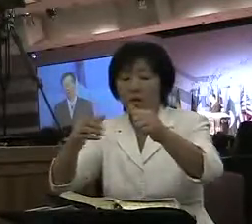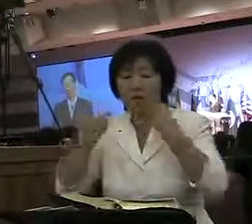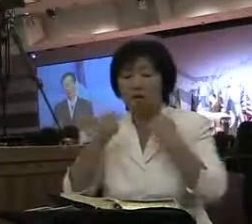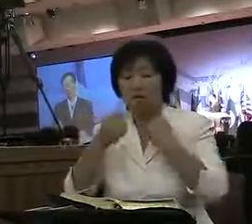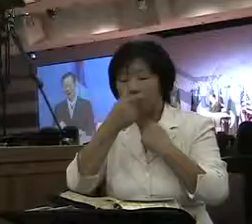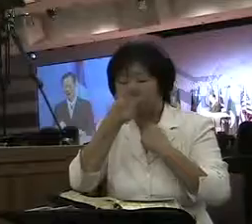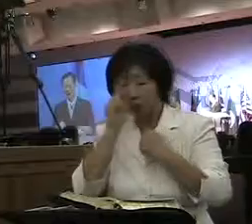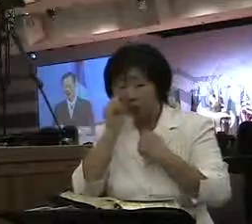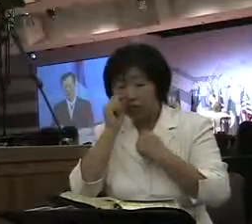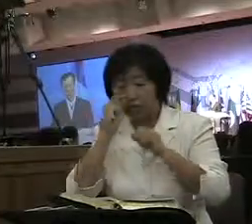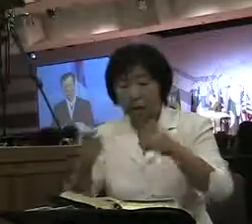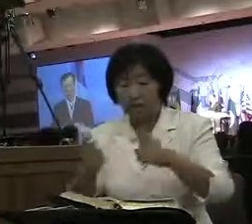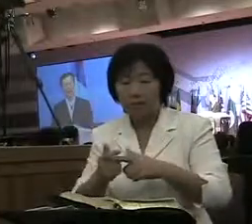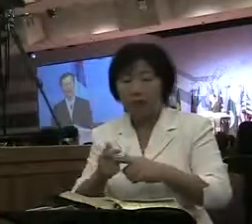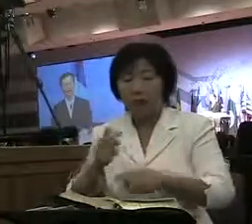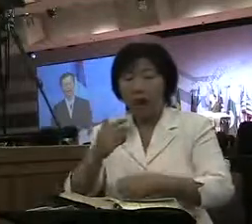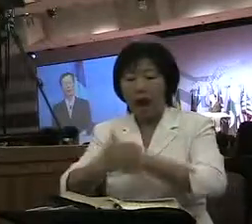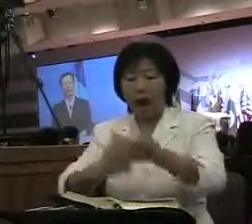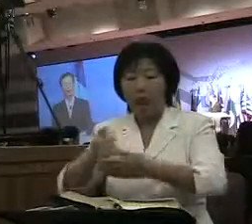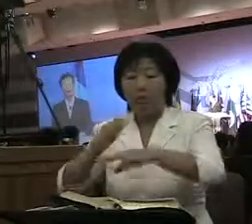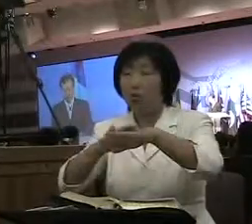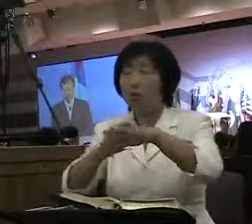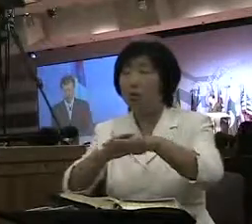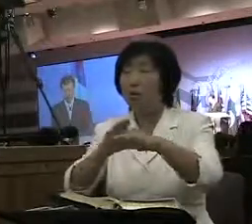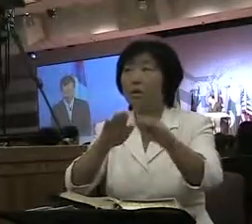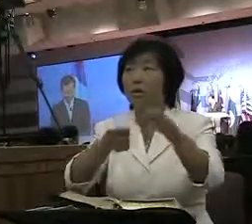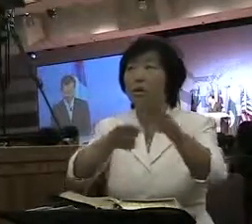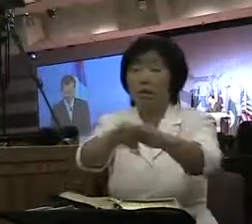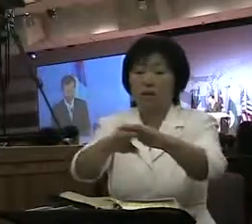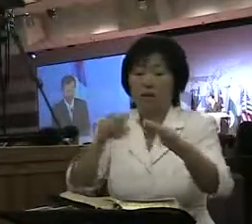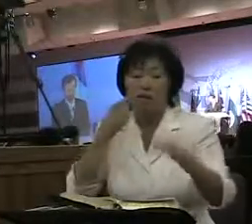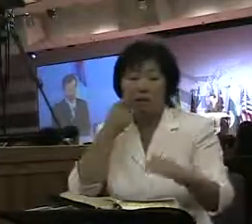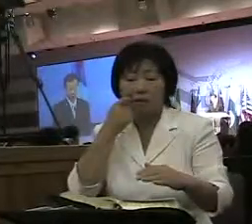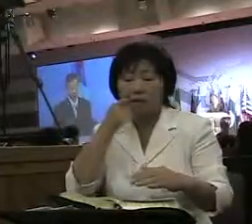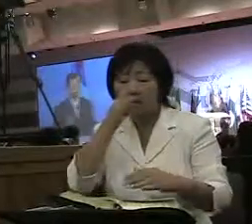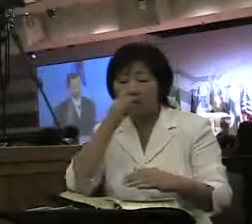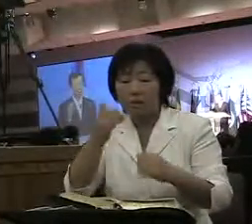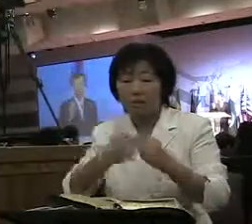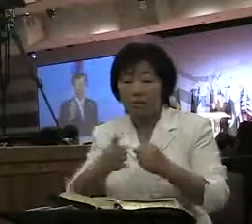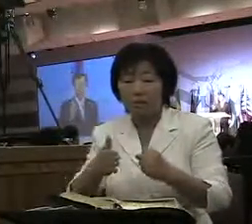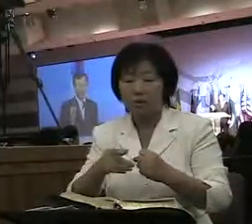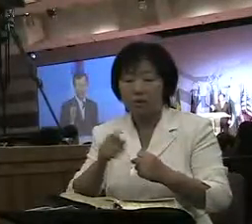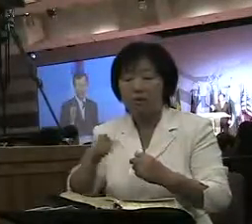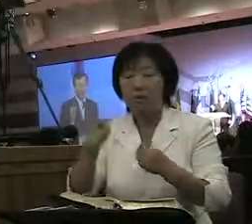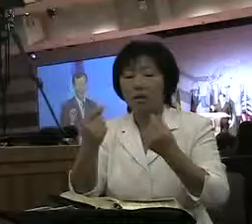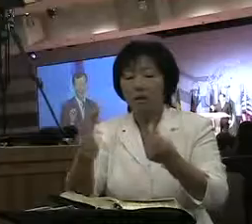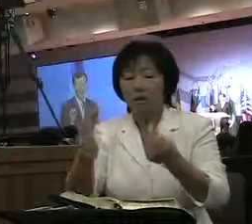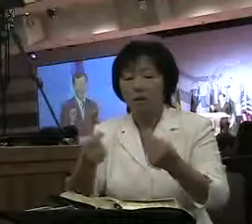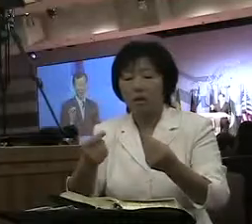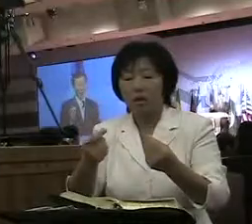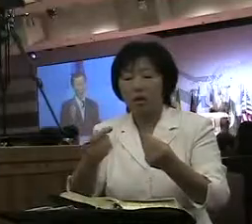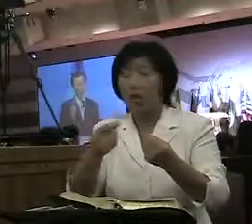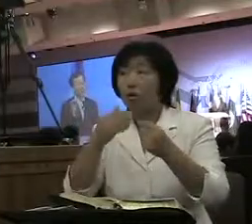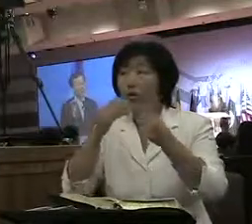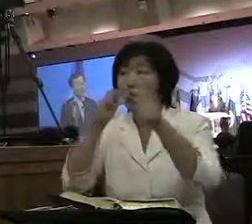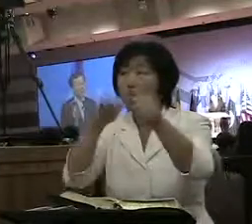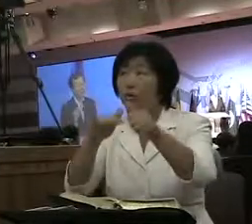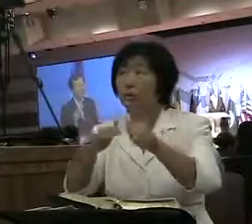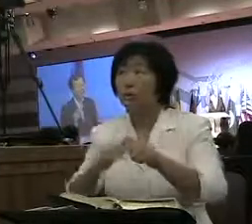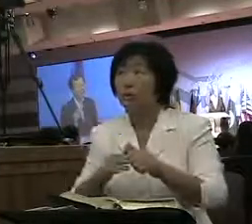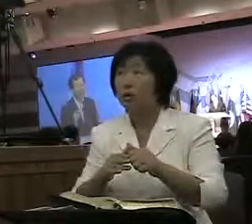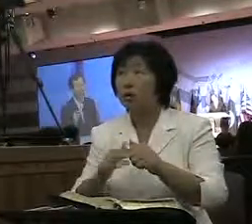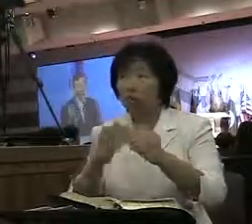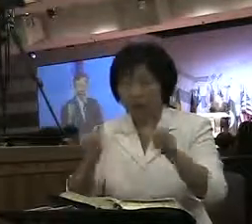모자라서가 아닙니다. 하나님의 손이 닿지 못하는 곳이 있기 때문에 그렇게 부르시는 게 아닙니다. 이렇게 사람들을